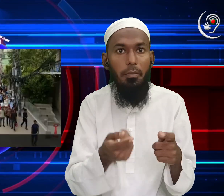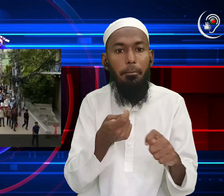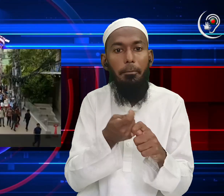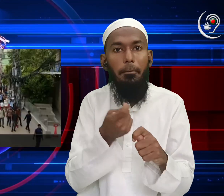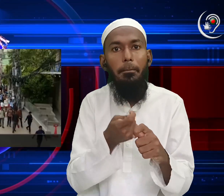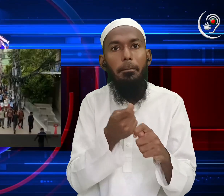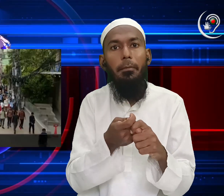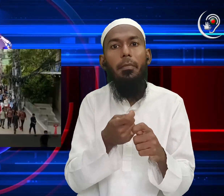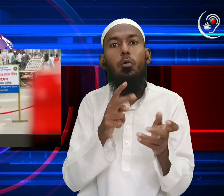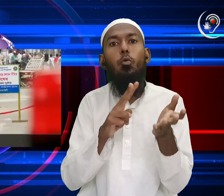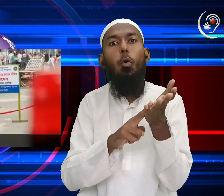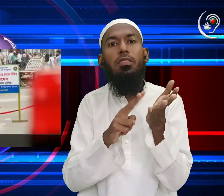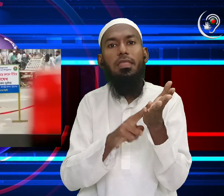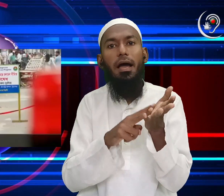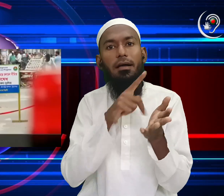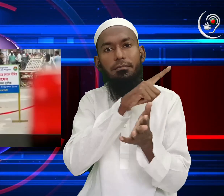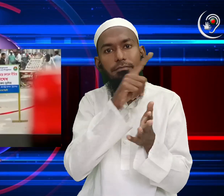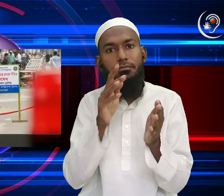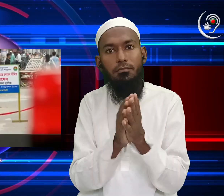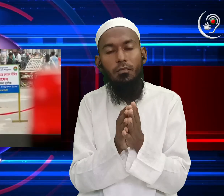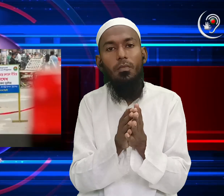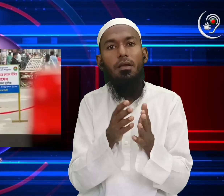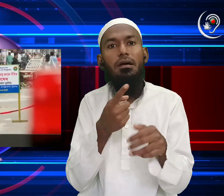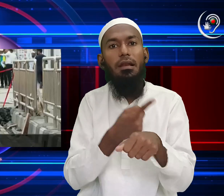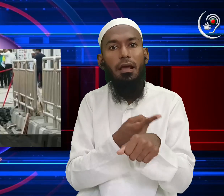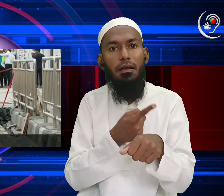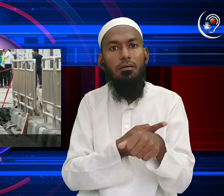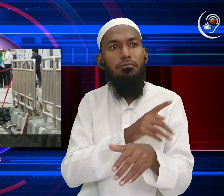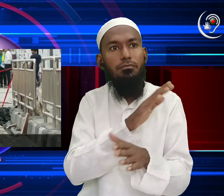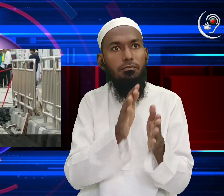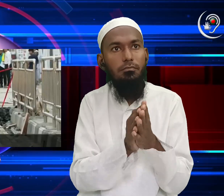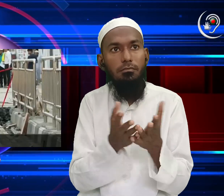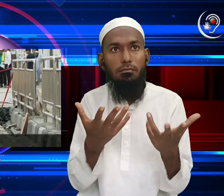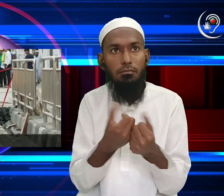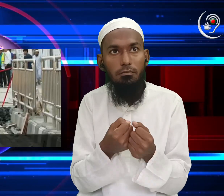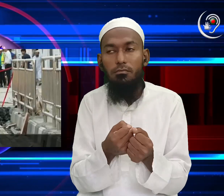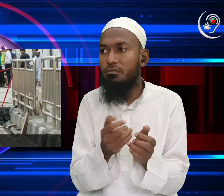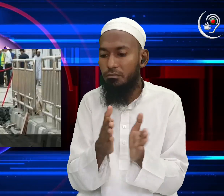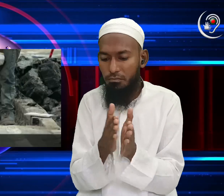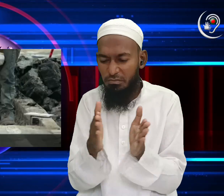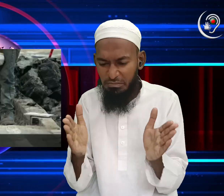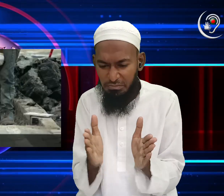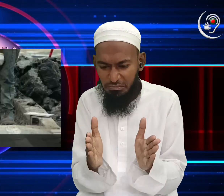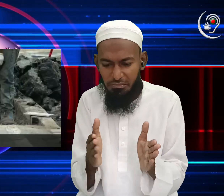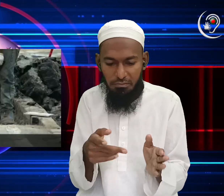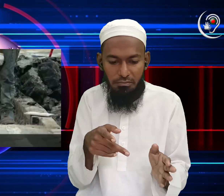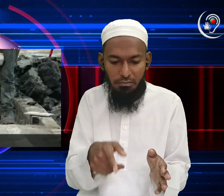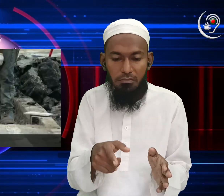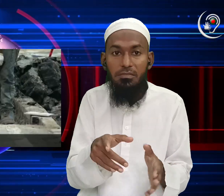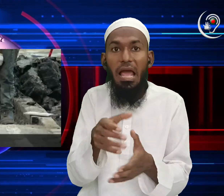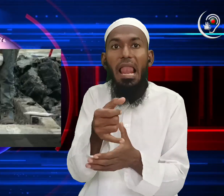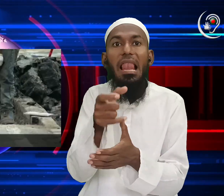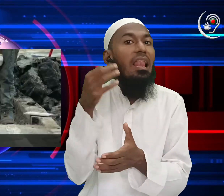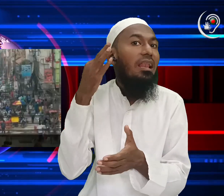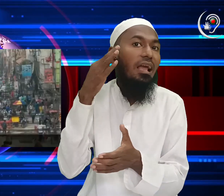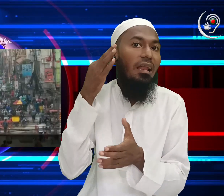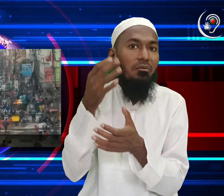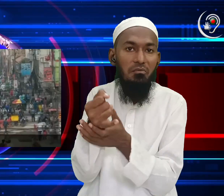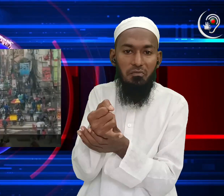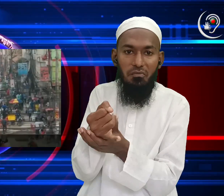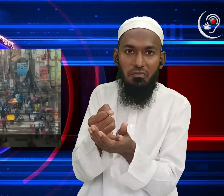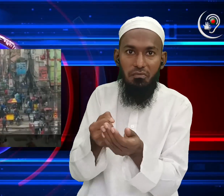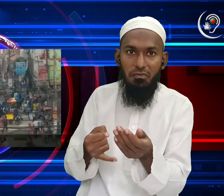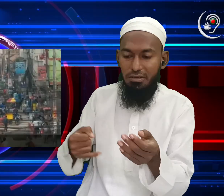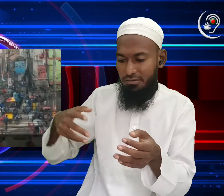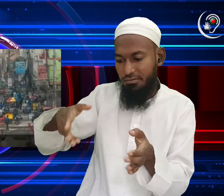রাজধানীর প্রগতি সরণির নদ্দা এলাকায় সড়ক সংকুচিত করে চলছে পরিষেবা লাইন স্থানান্তর কার্যক্রম। এতে তৈরি হয়েছে সড়কে